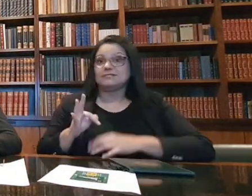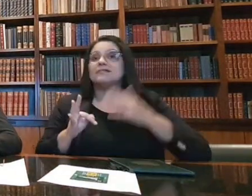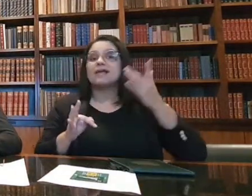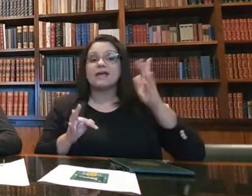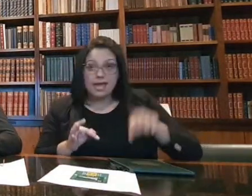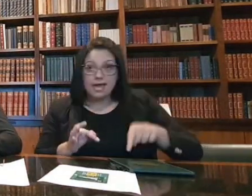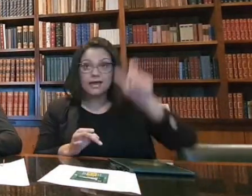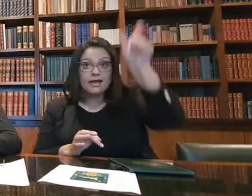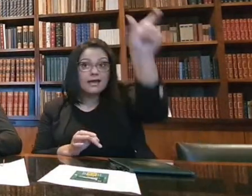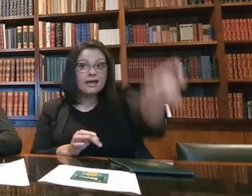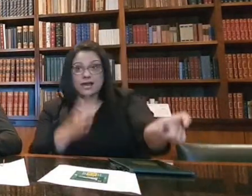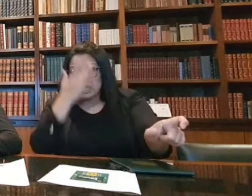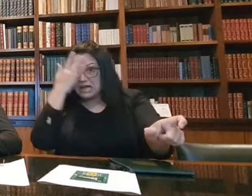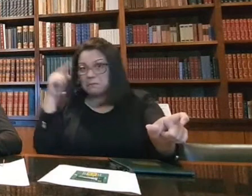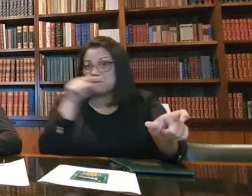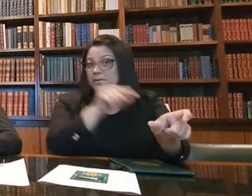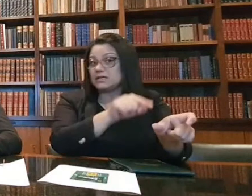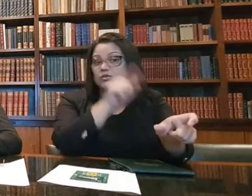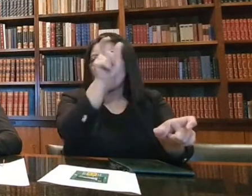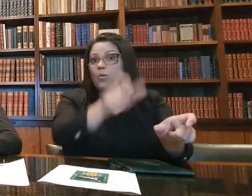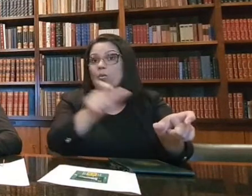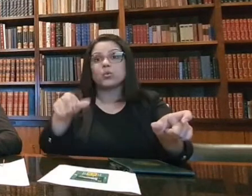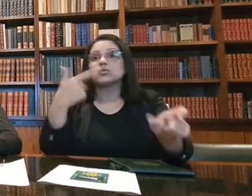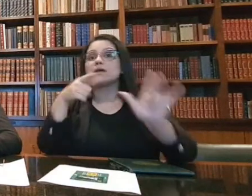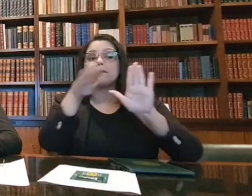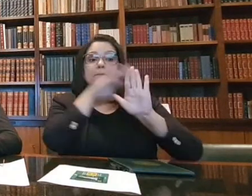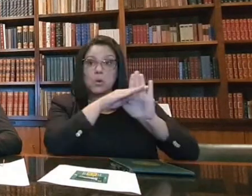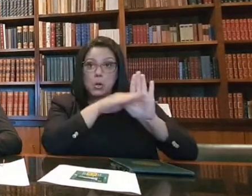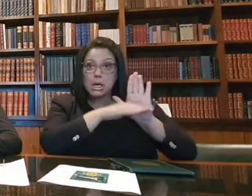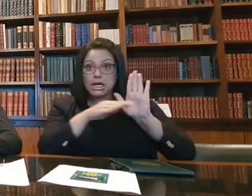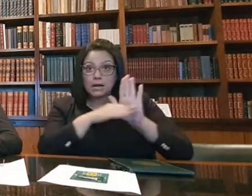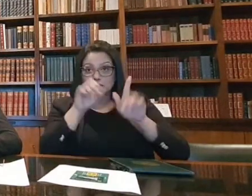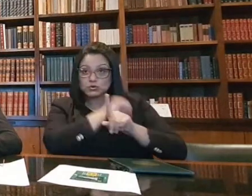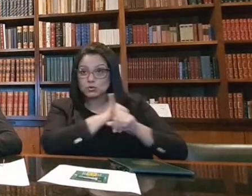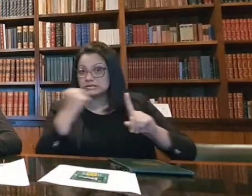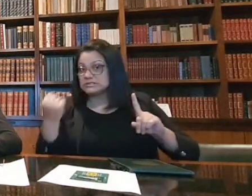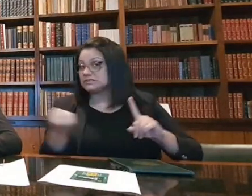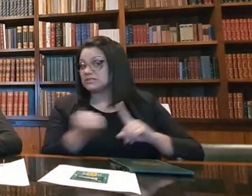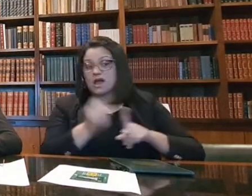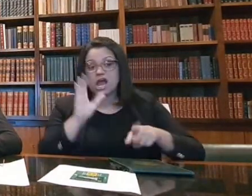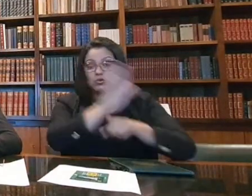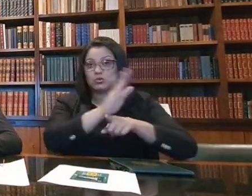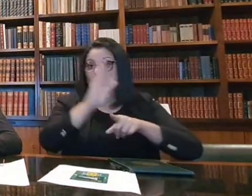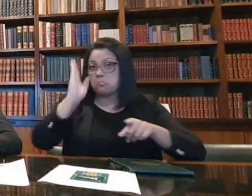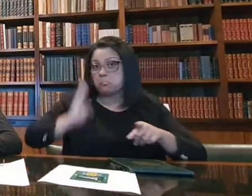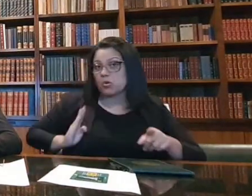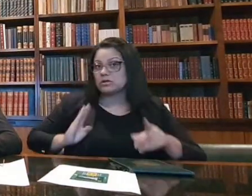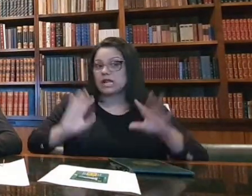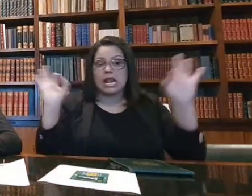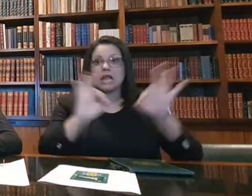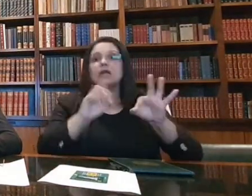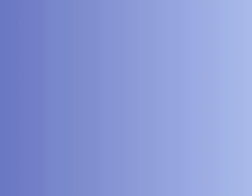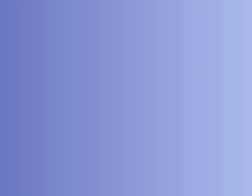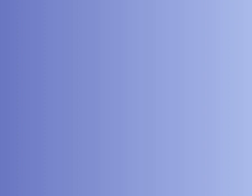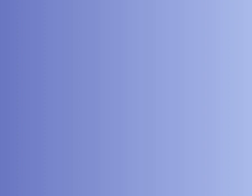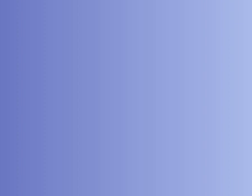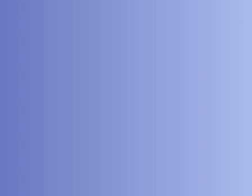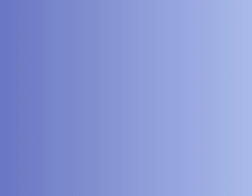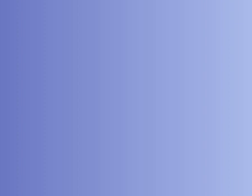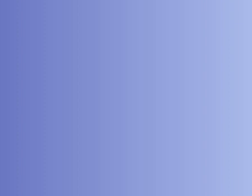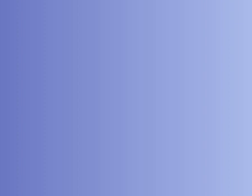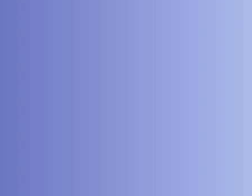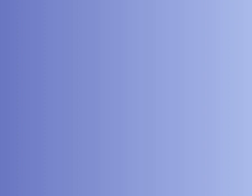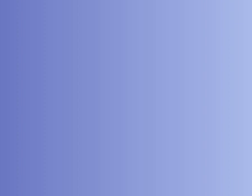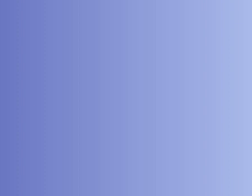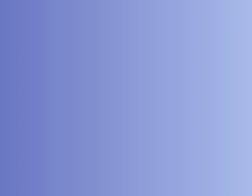pessoas que não estavam nem um programas sociais aqui então é realmente eu sou mais precisa